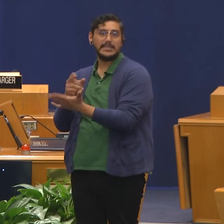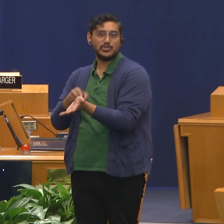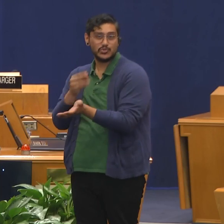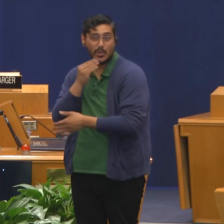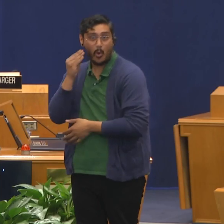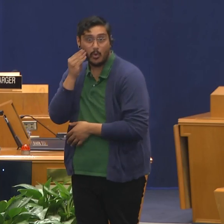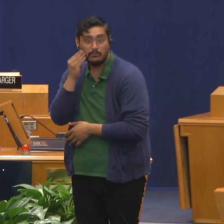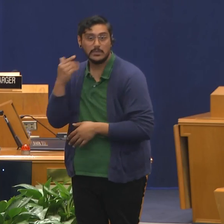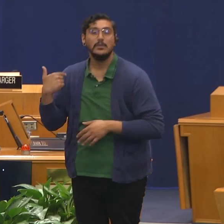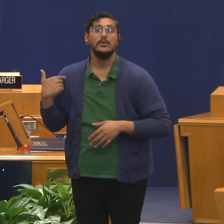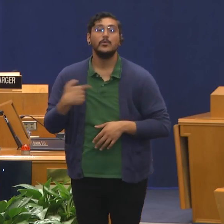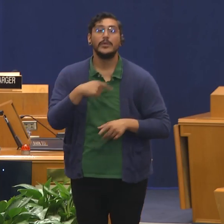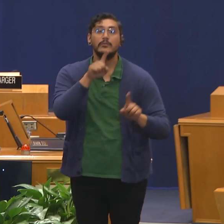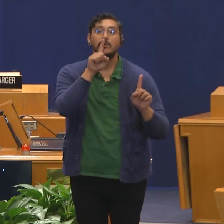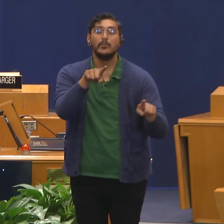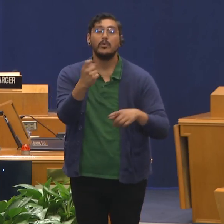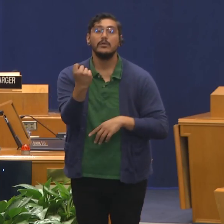Estamos reportando